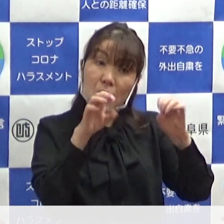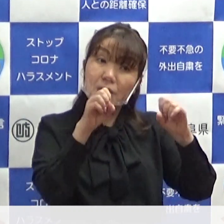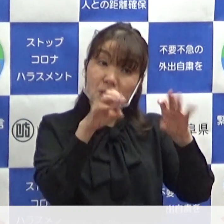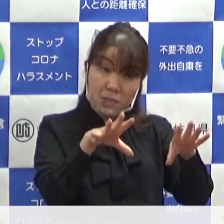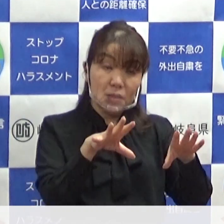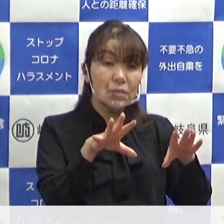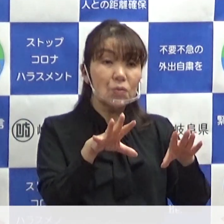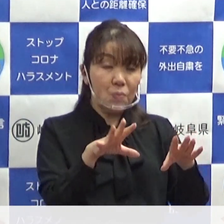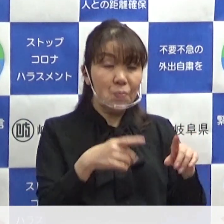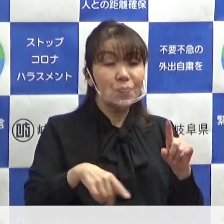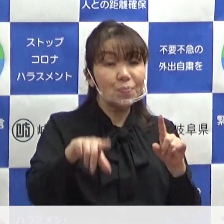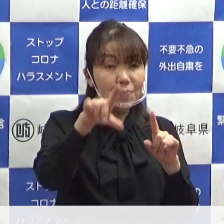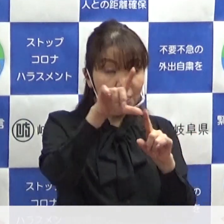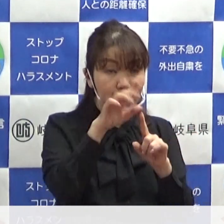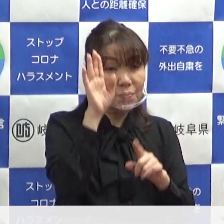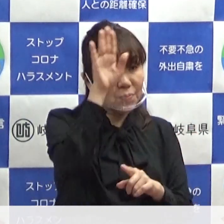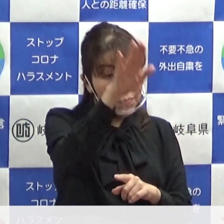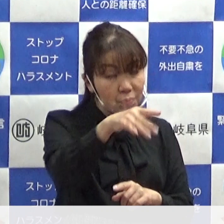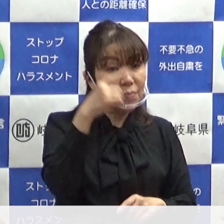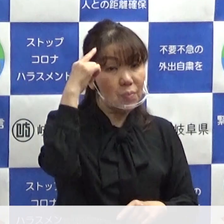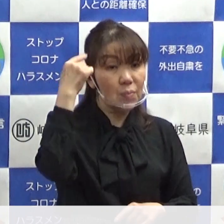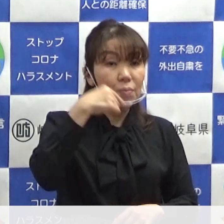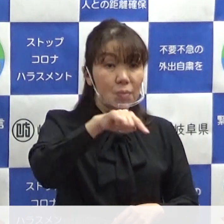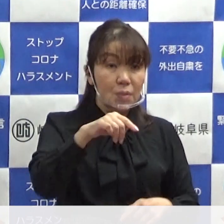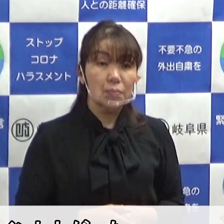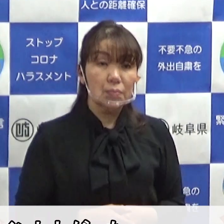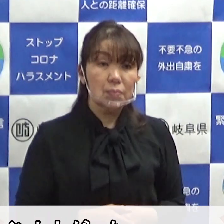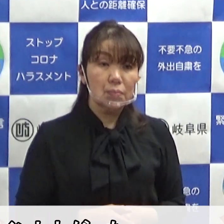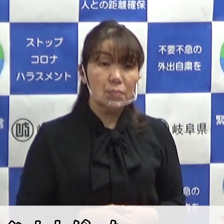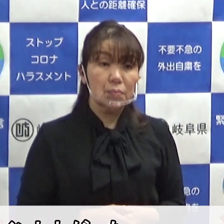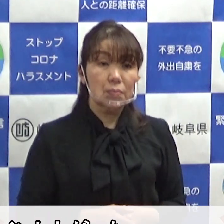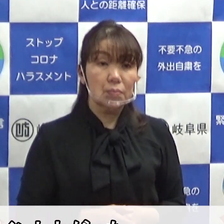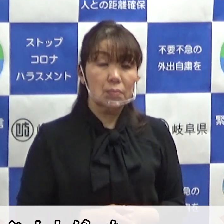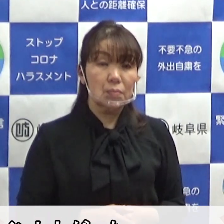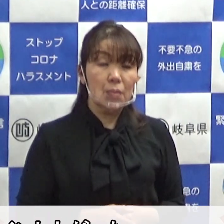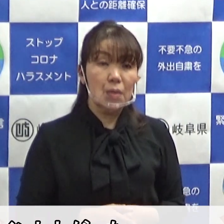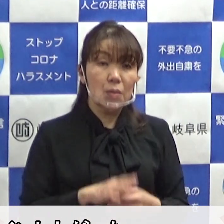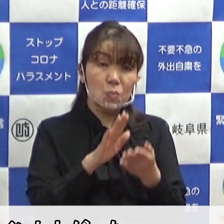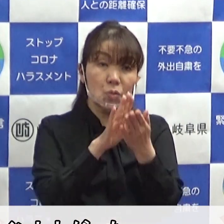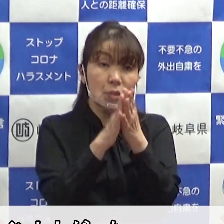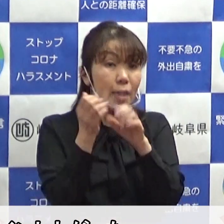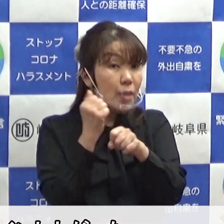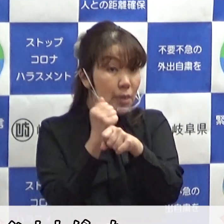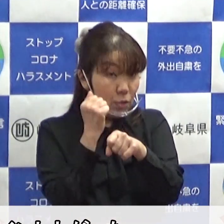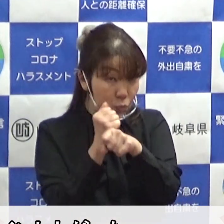ね、さらにまた今後考えていきたいと思っております。まあ、政策的な